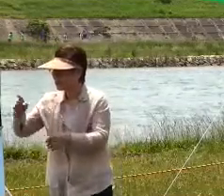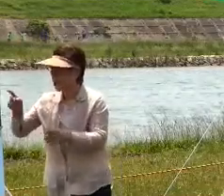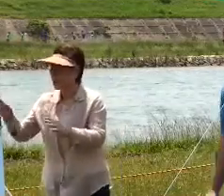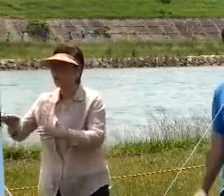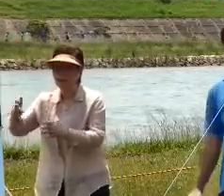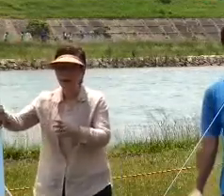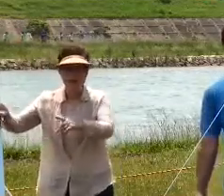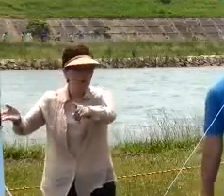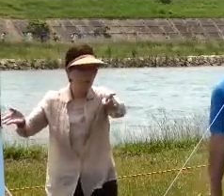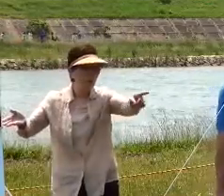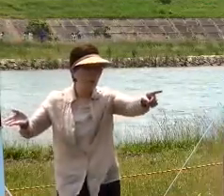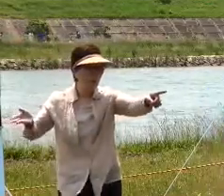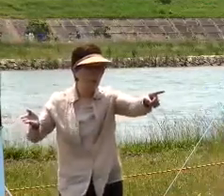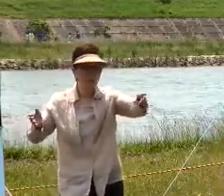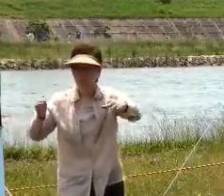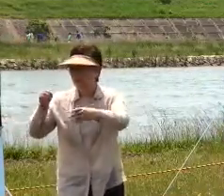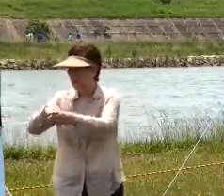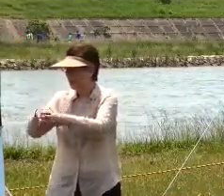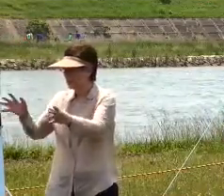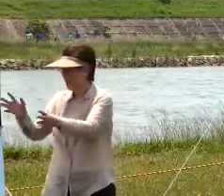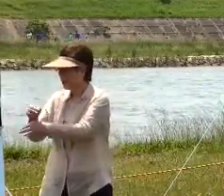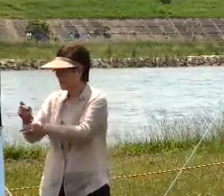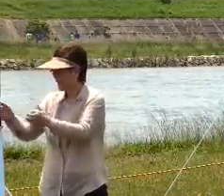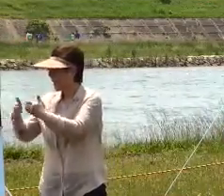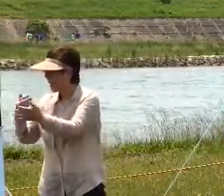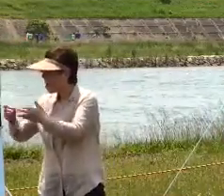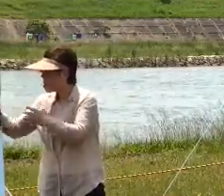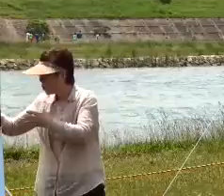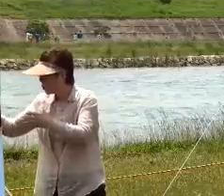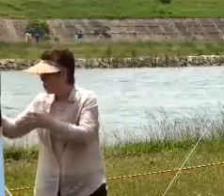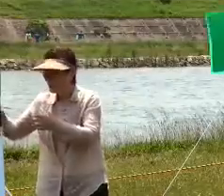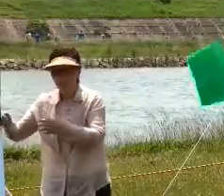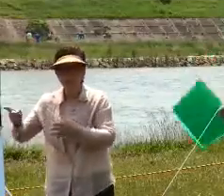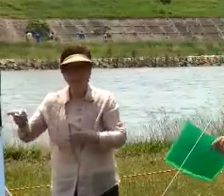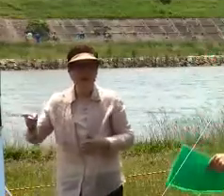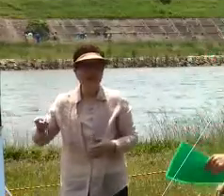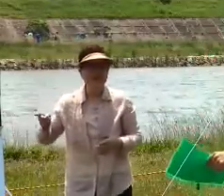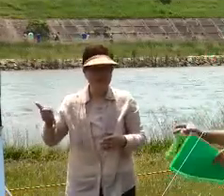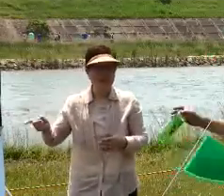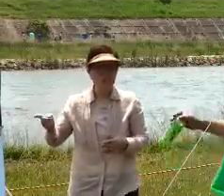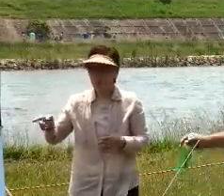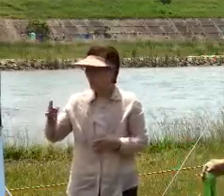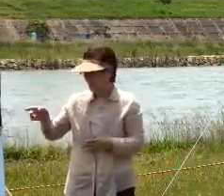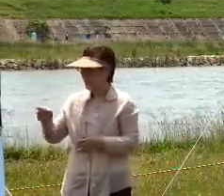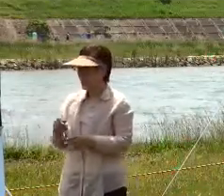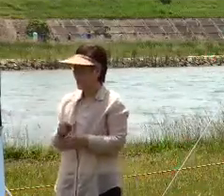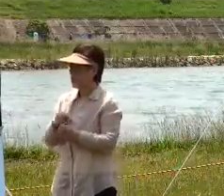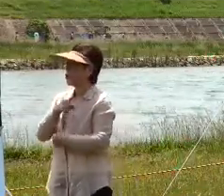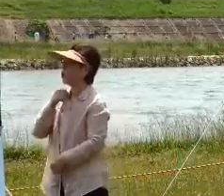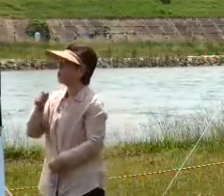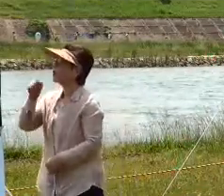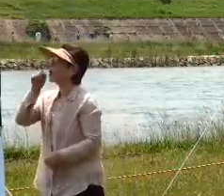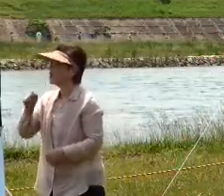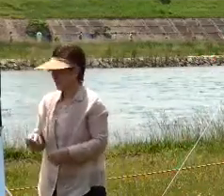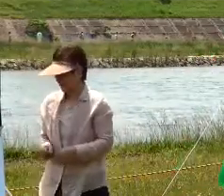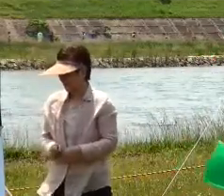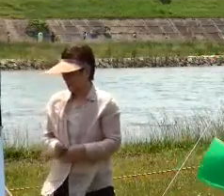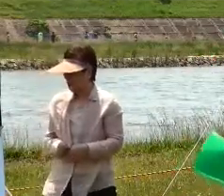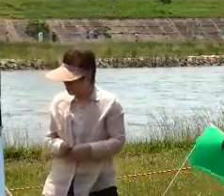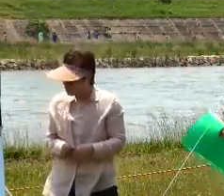結構いますね、財布なくしたことある、いない、恥ずかしく手挙げられない、そんなことない。 あ、いいですよ、下ろして、はい、正直でよろ